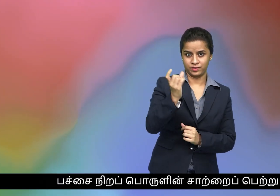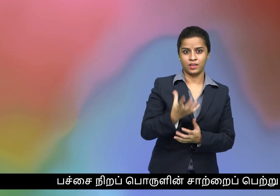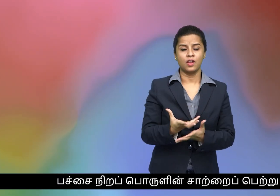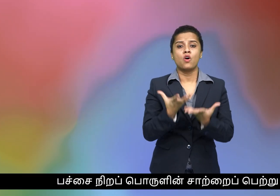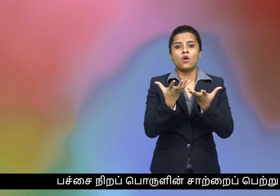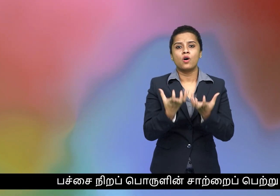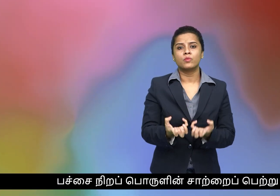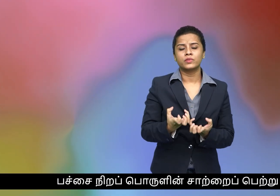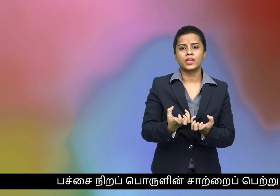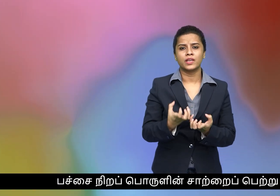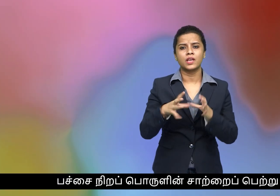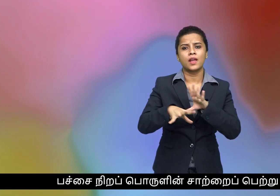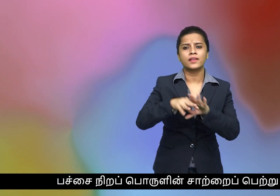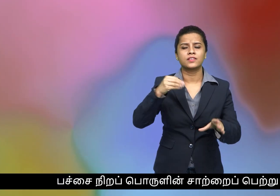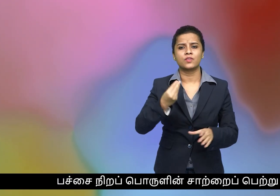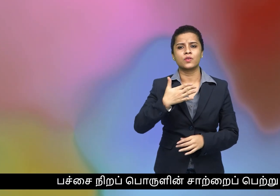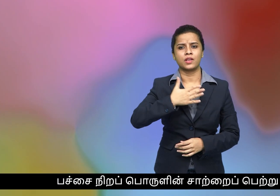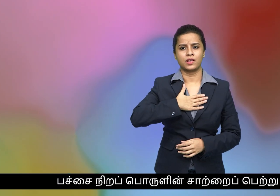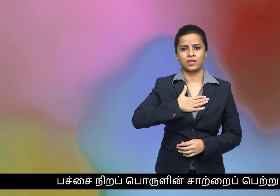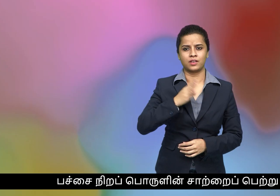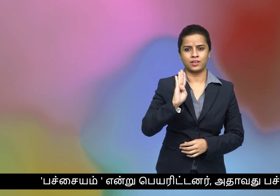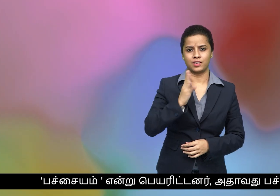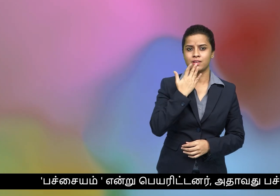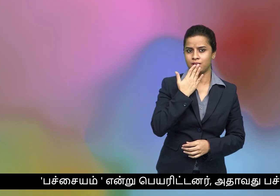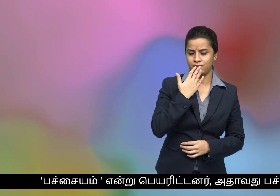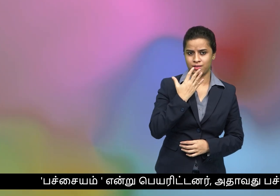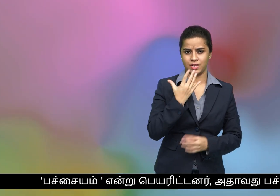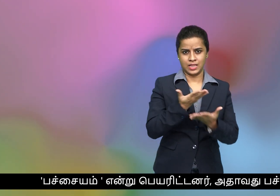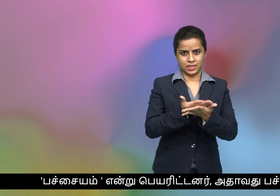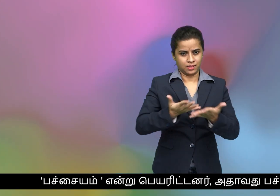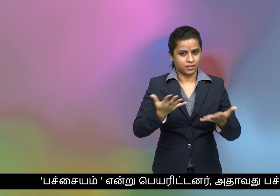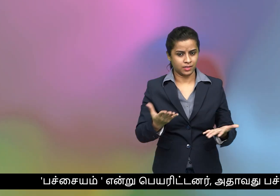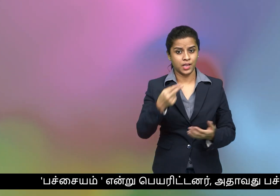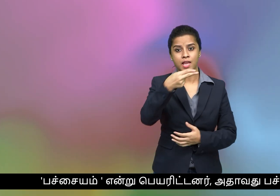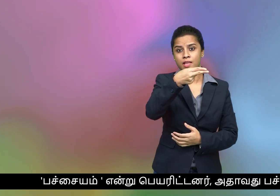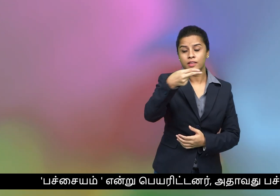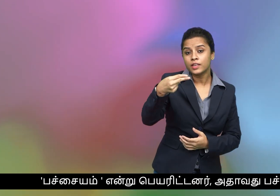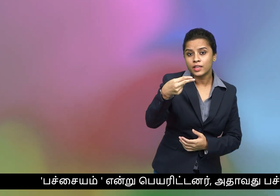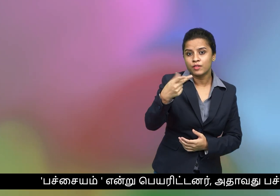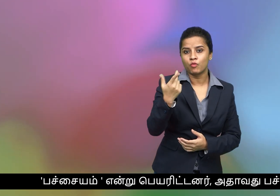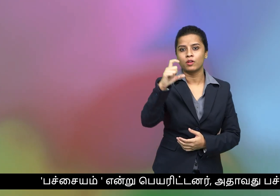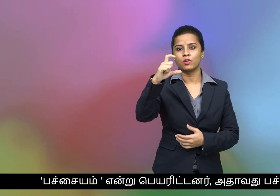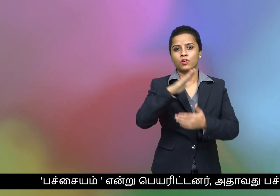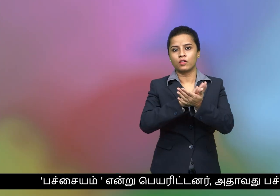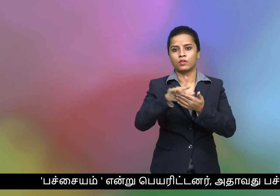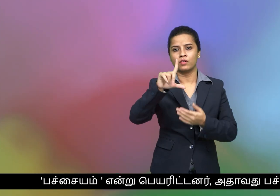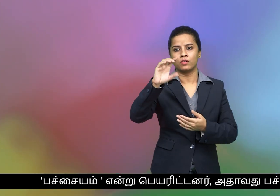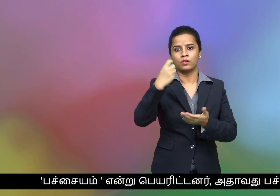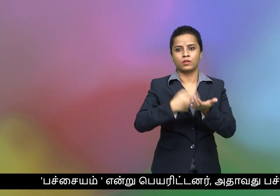பச்சை நிற பொருளின் சாற்றை பெற்று அதற்கு பச்சையம் என்று பெயரிட்டனர், அதாவது பச்சை இலை.